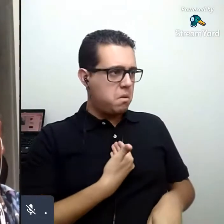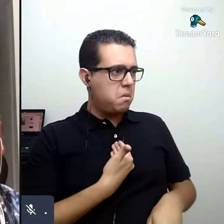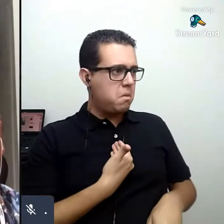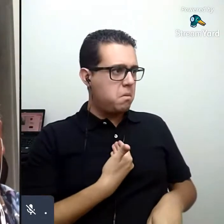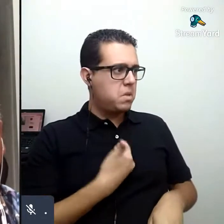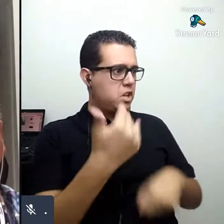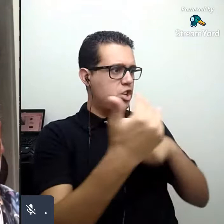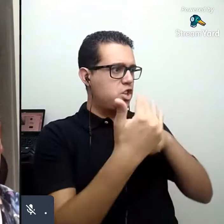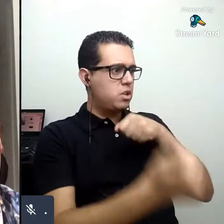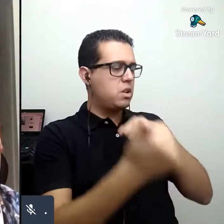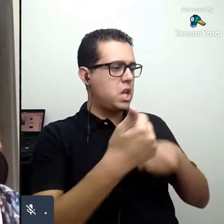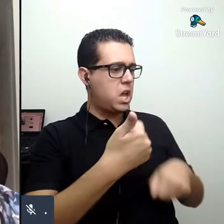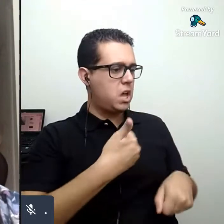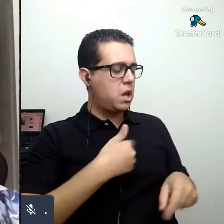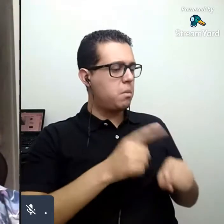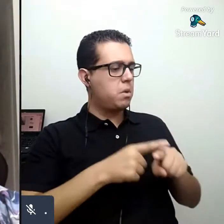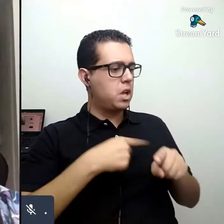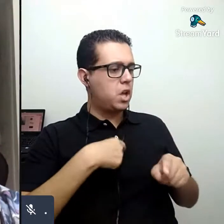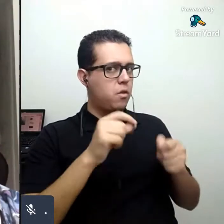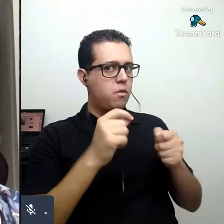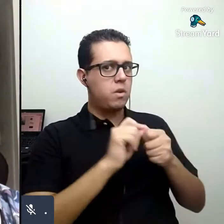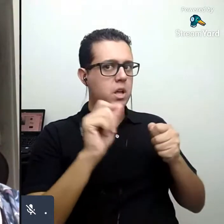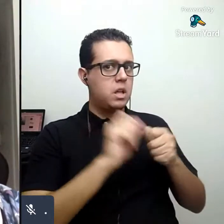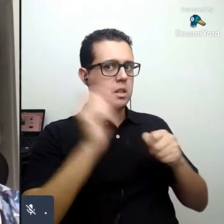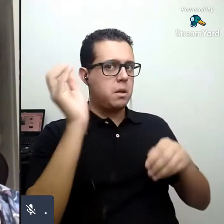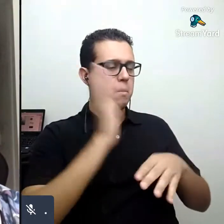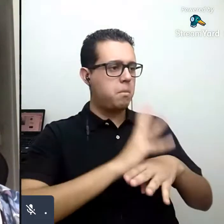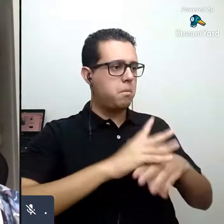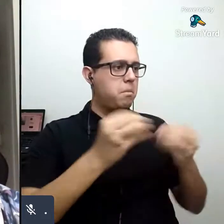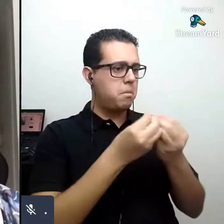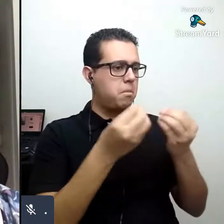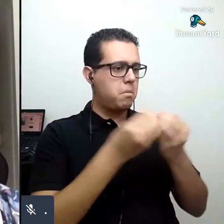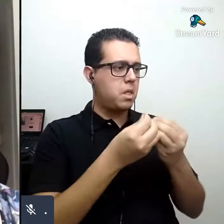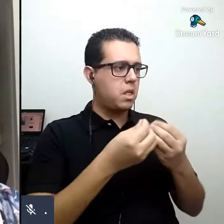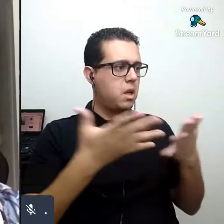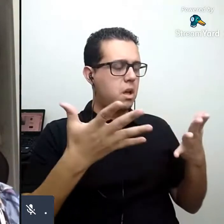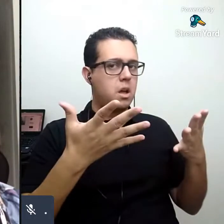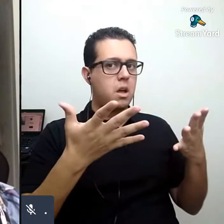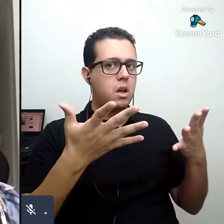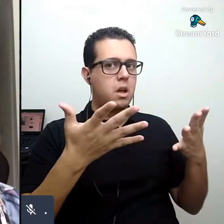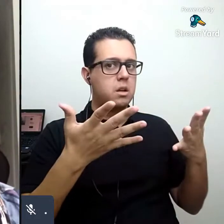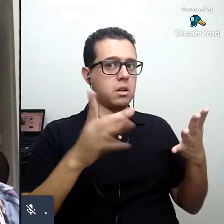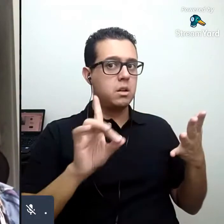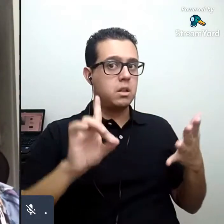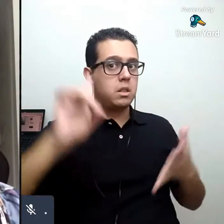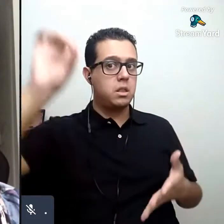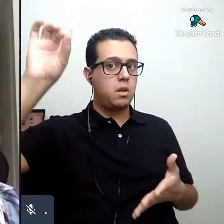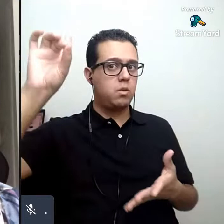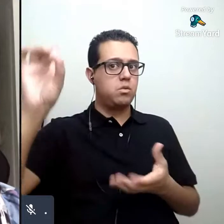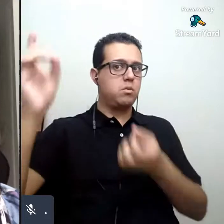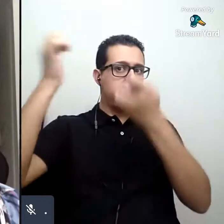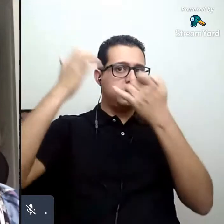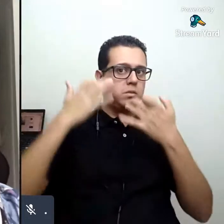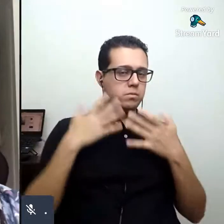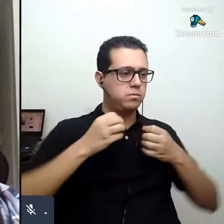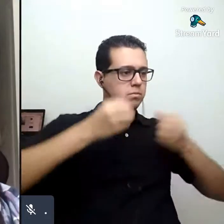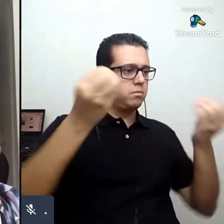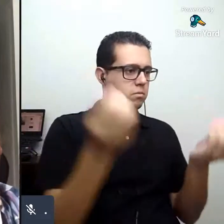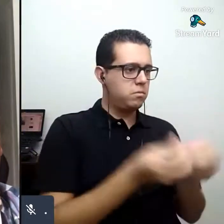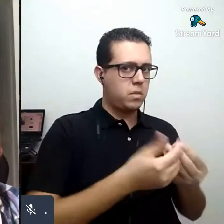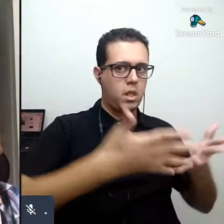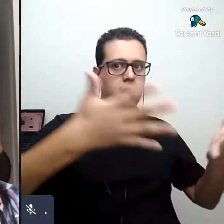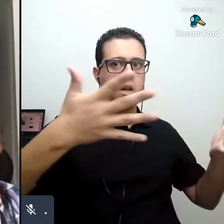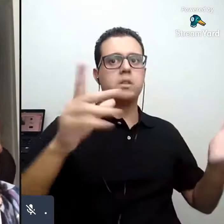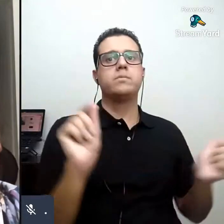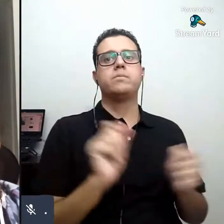opero milagres por intervenção divina. Então, o que não poderia ser